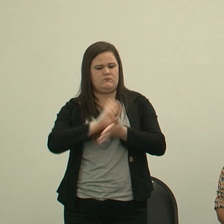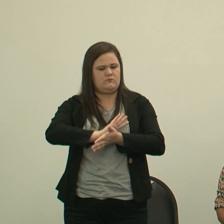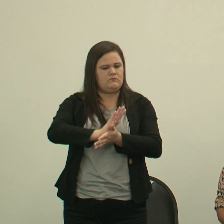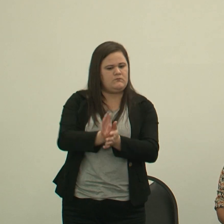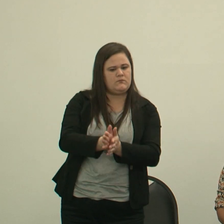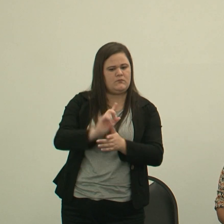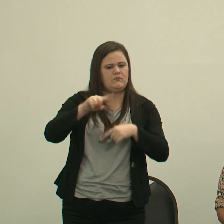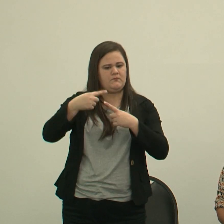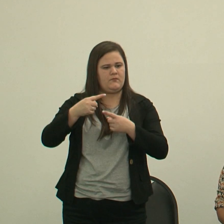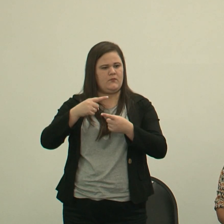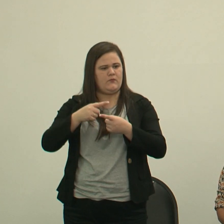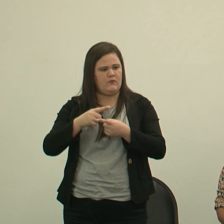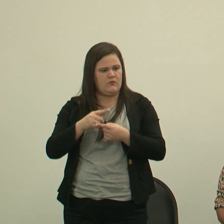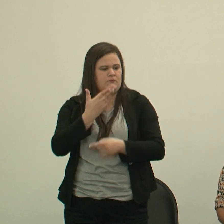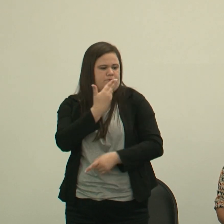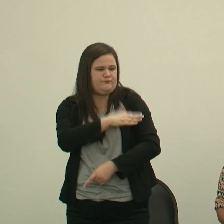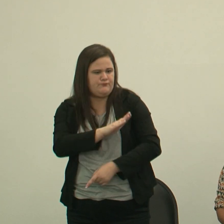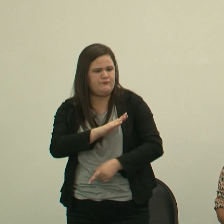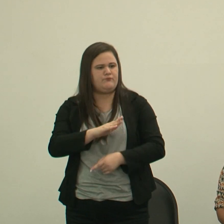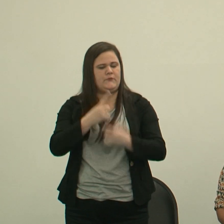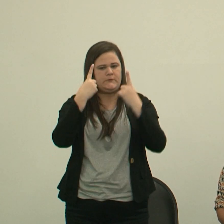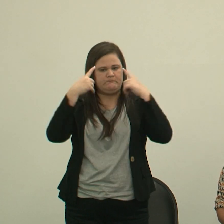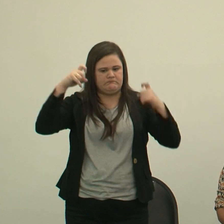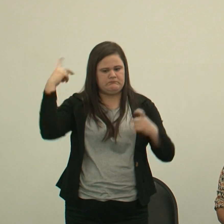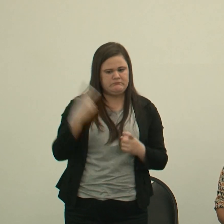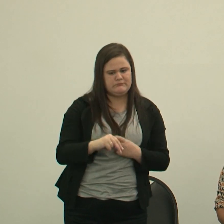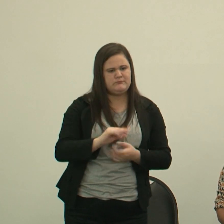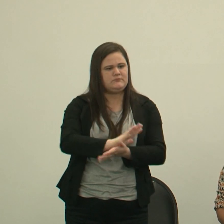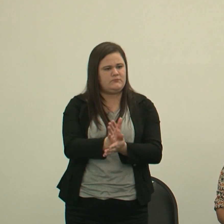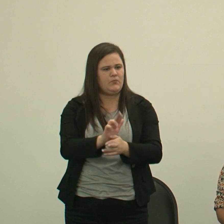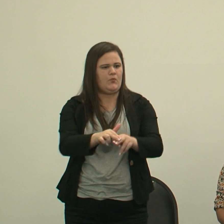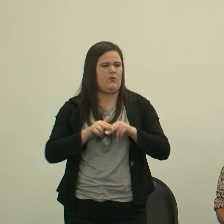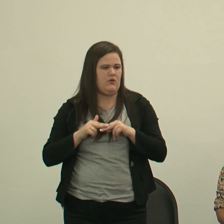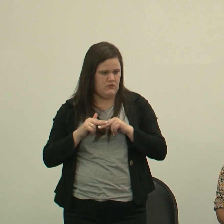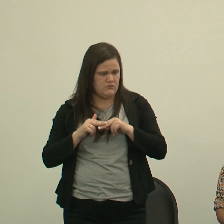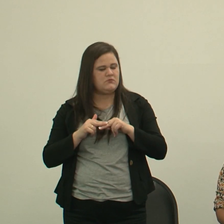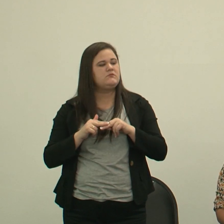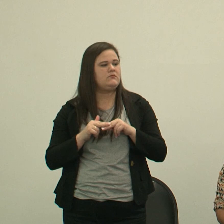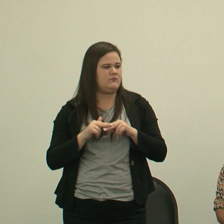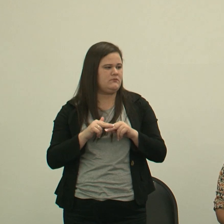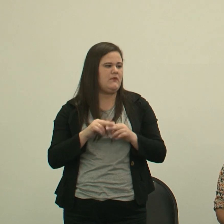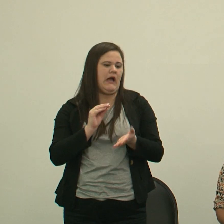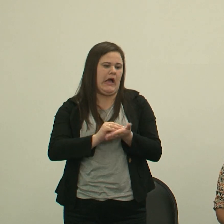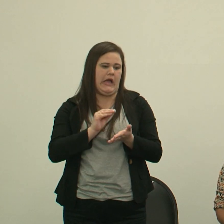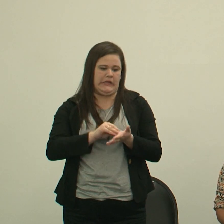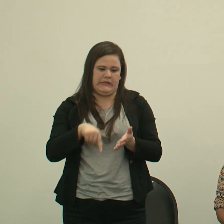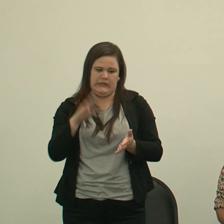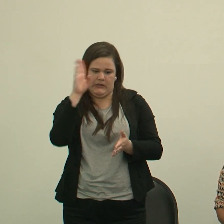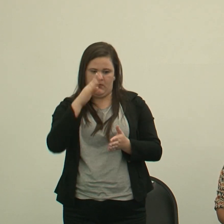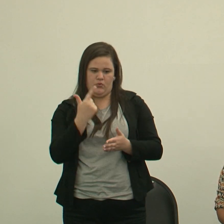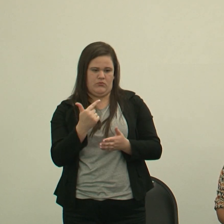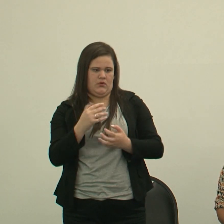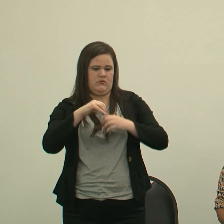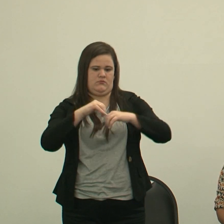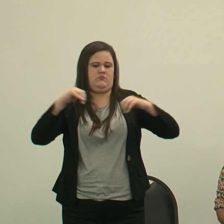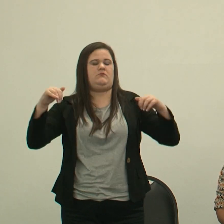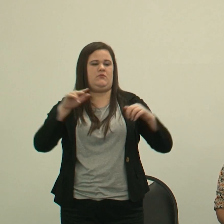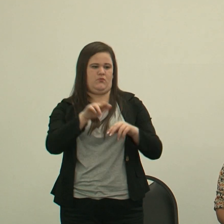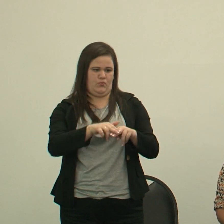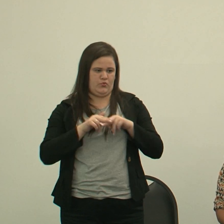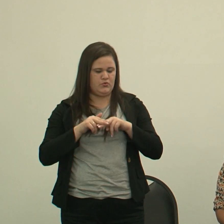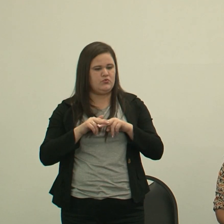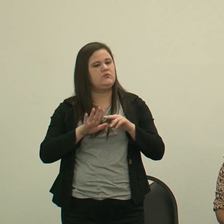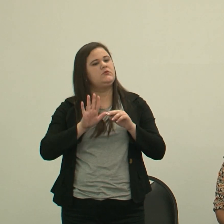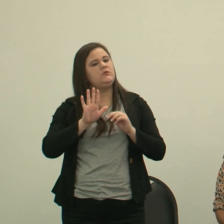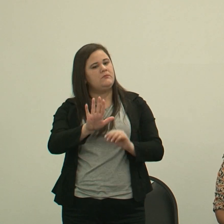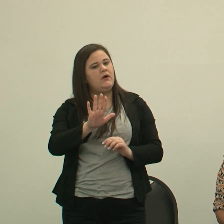culminam em discriminações, intolerância. Né? Felizmente, não há uma segregação ainda aqui no Brasil quanto a isso, mas